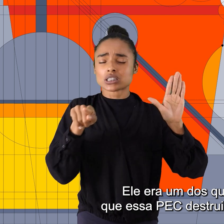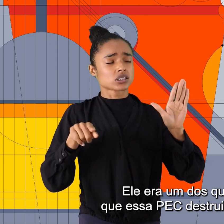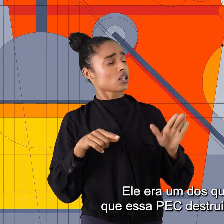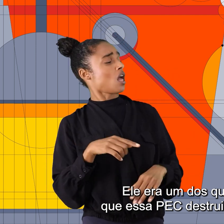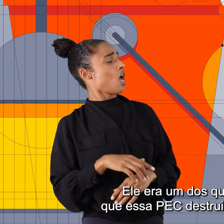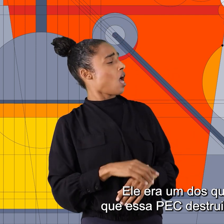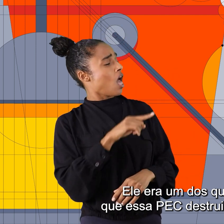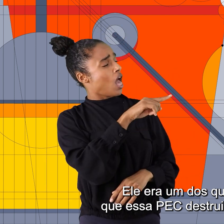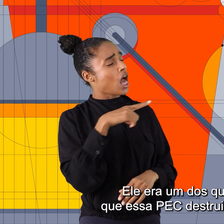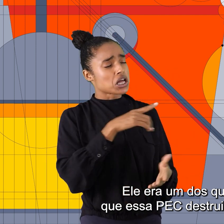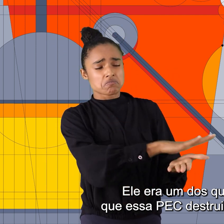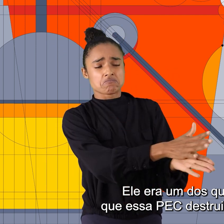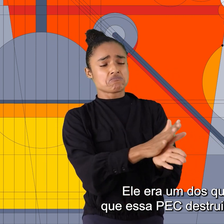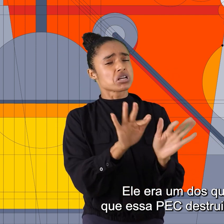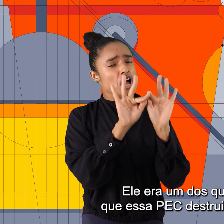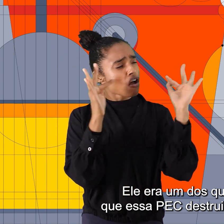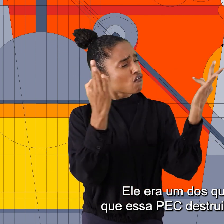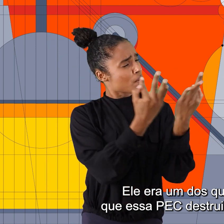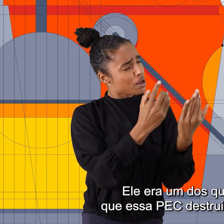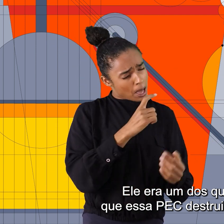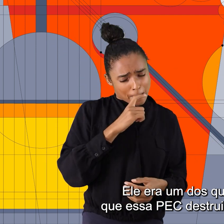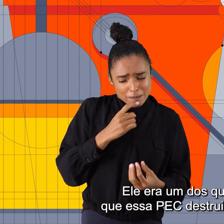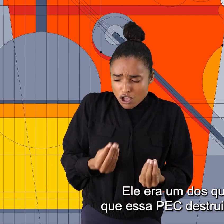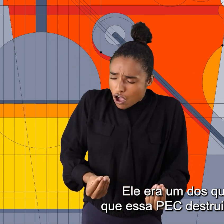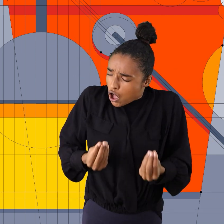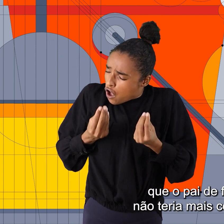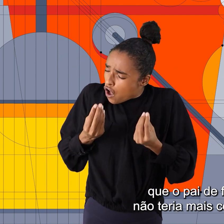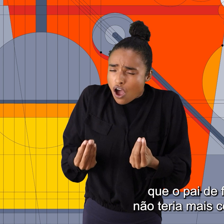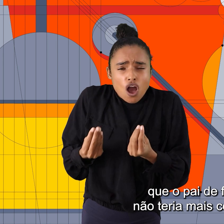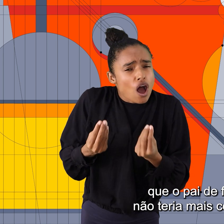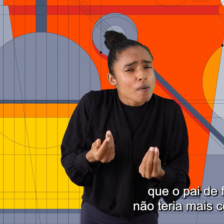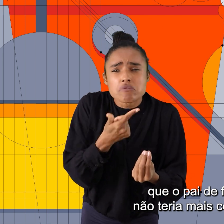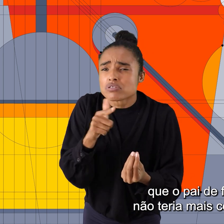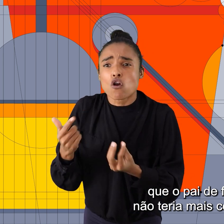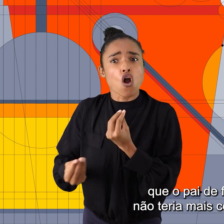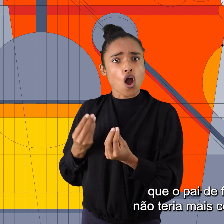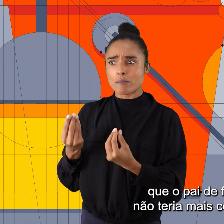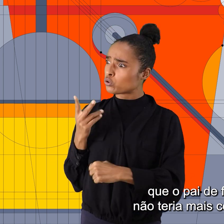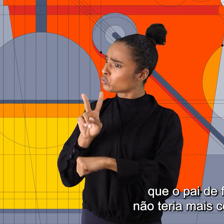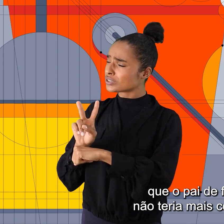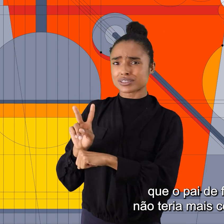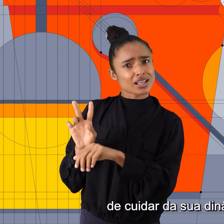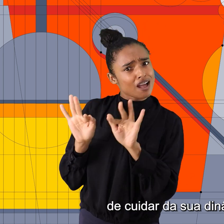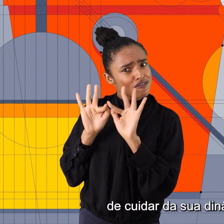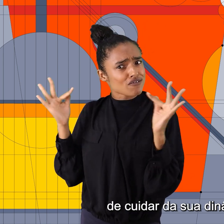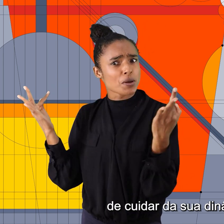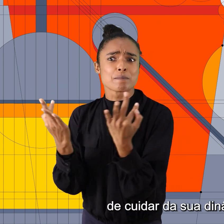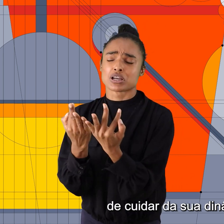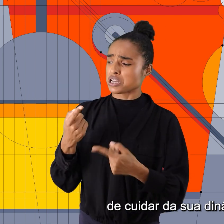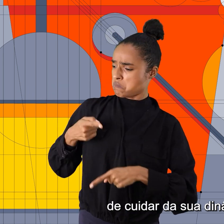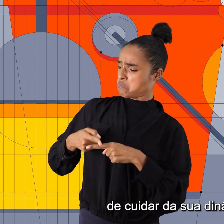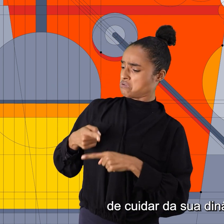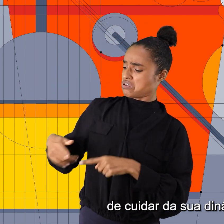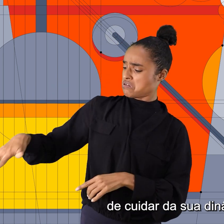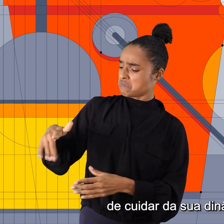dos que defendia que essa PEC destruiria as famílias, que o pai de família não teria mais condições de cuidar